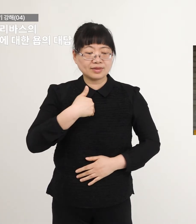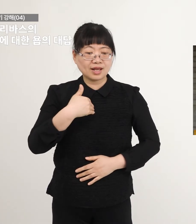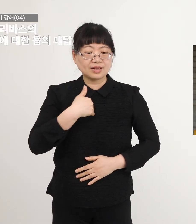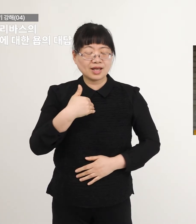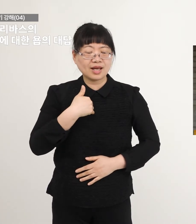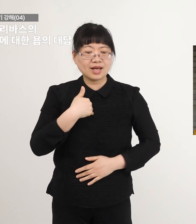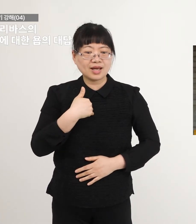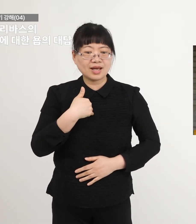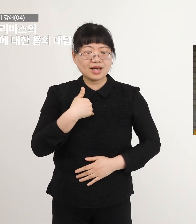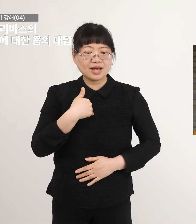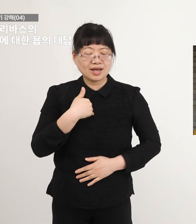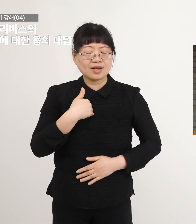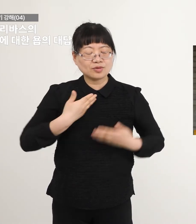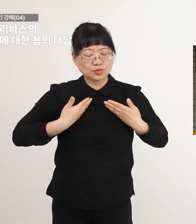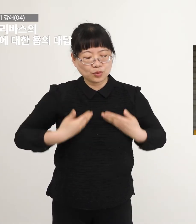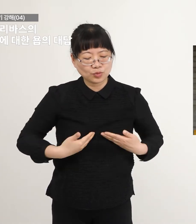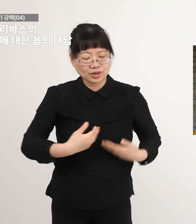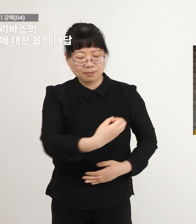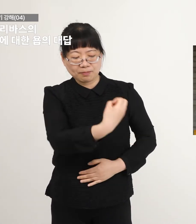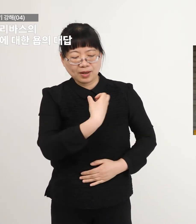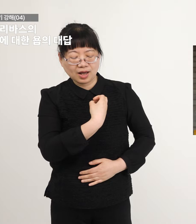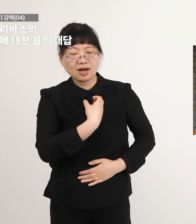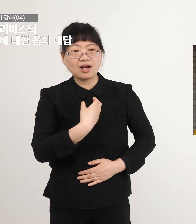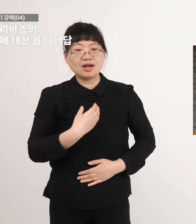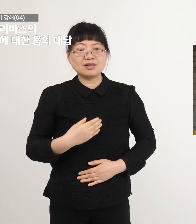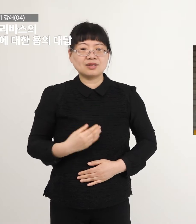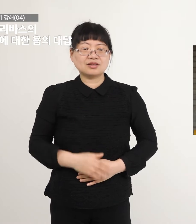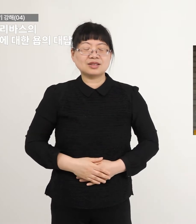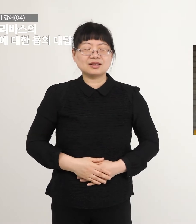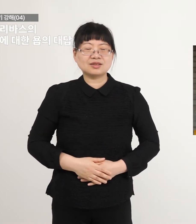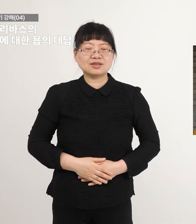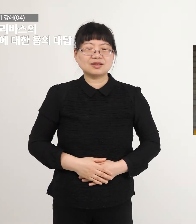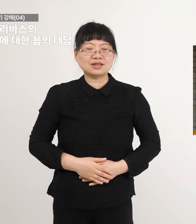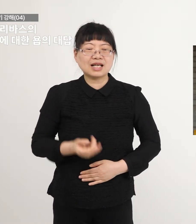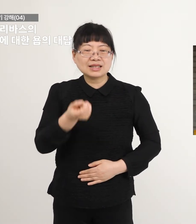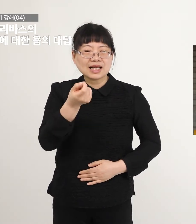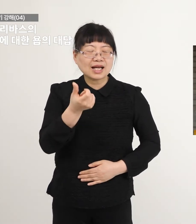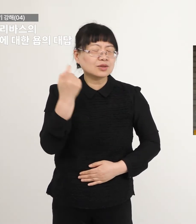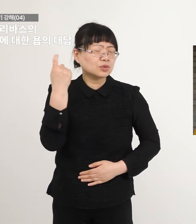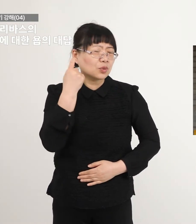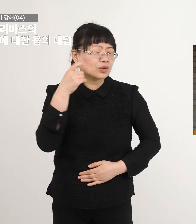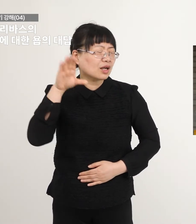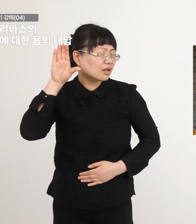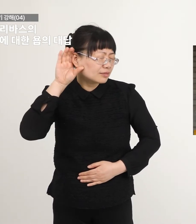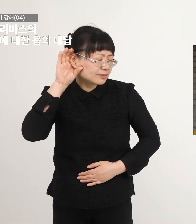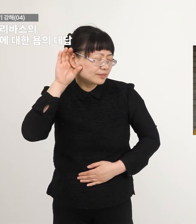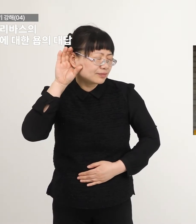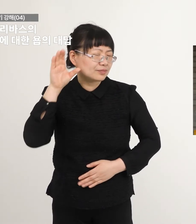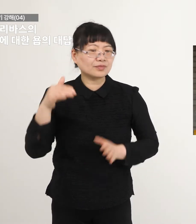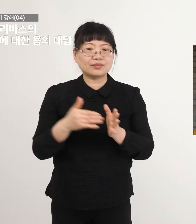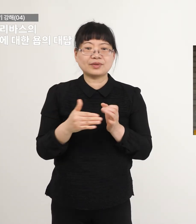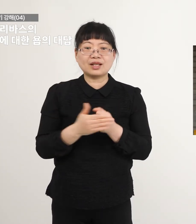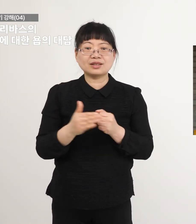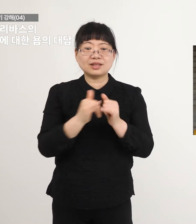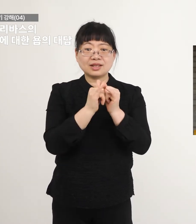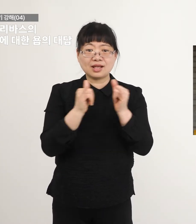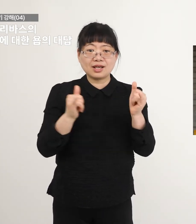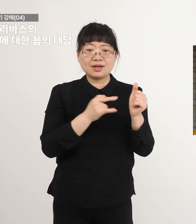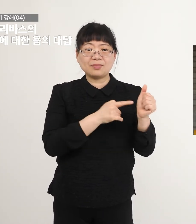내게 가만히 이르고 그 가느다란 소리가 내 귀에 들렸었나니